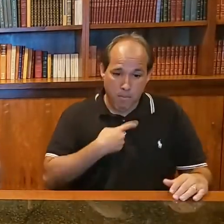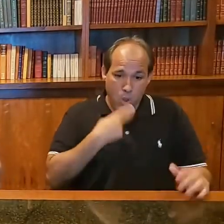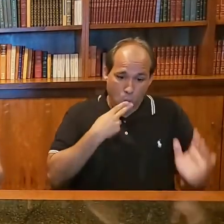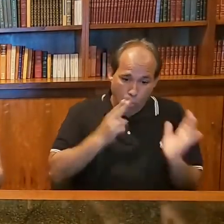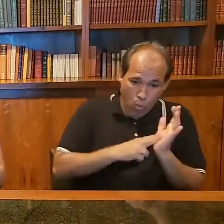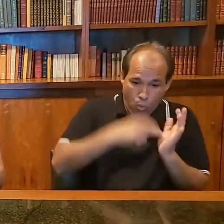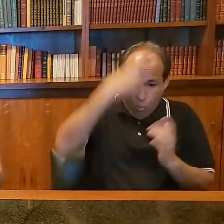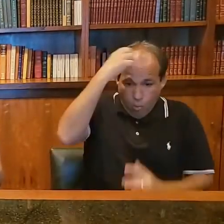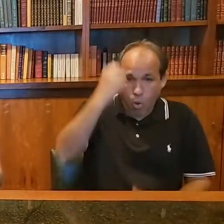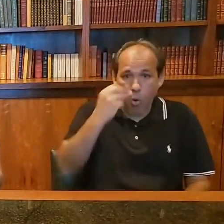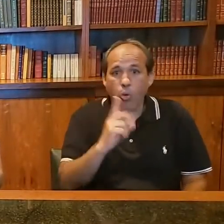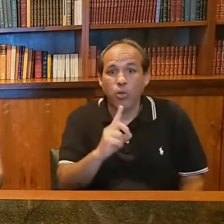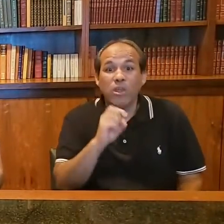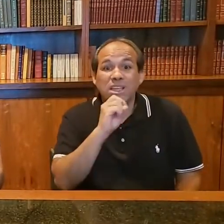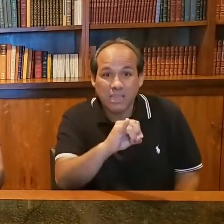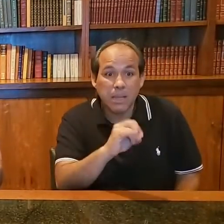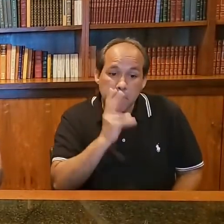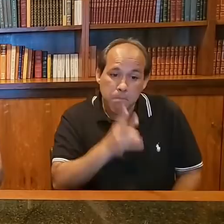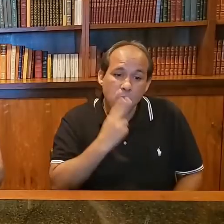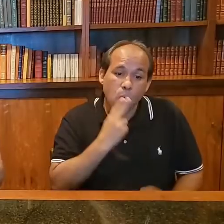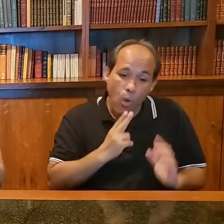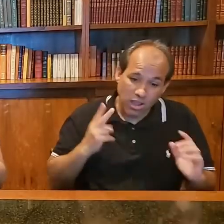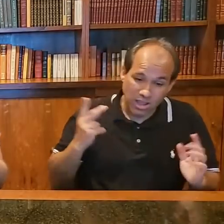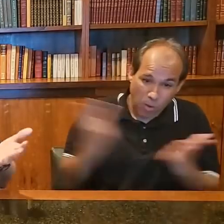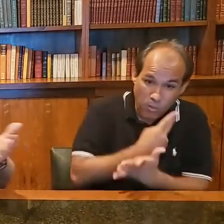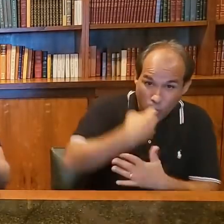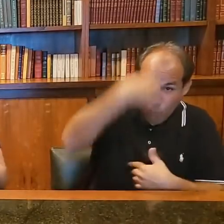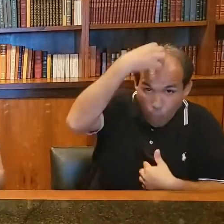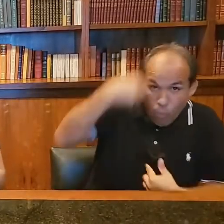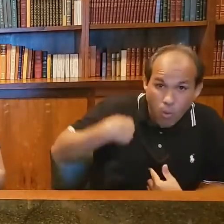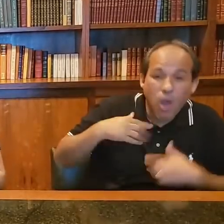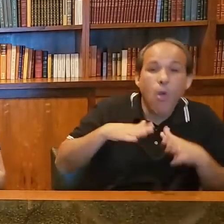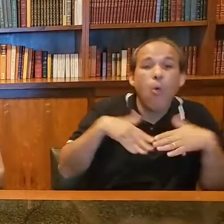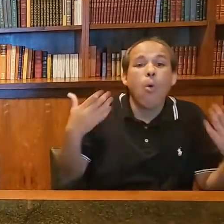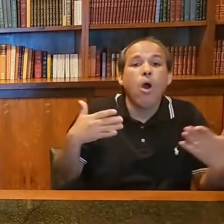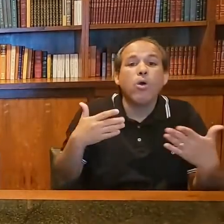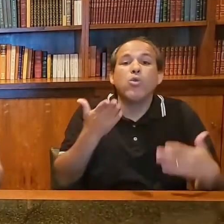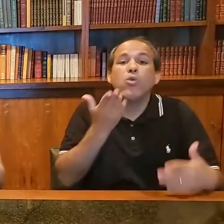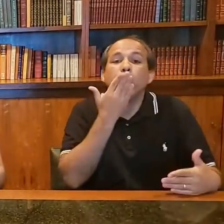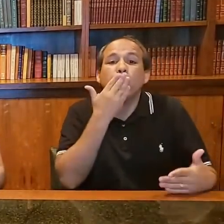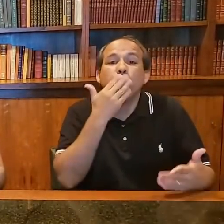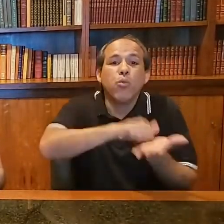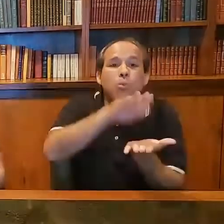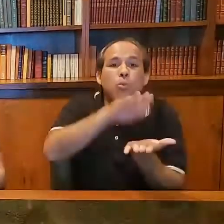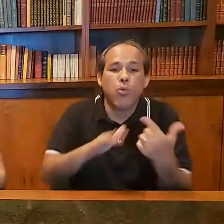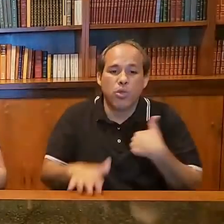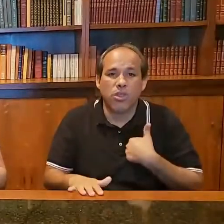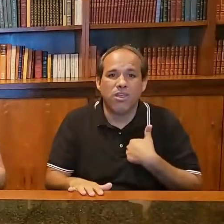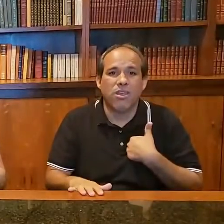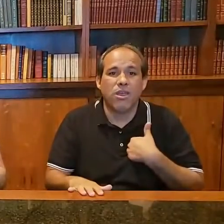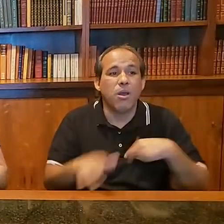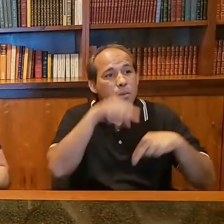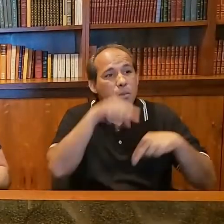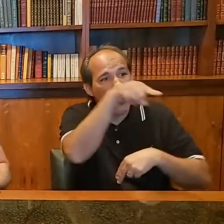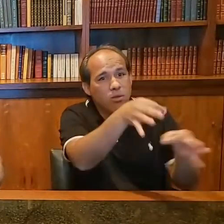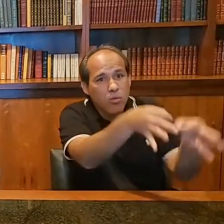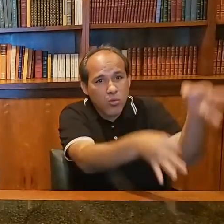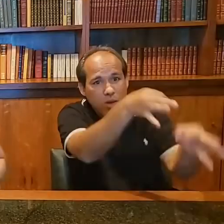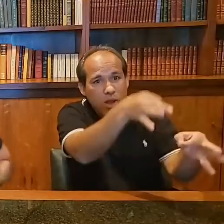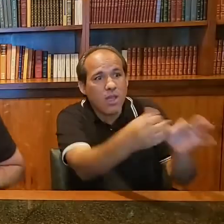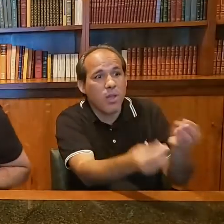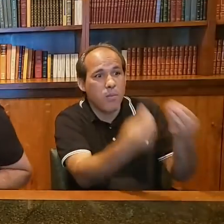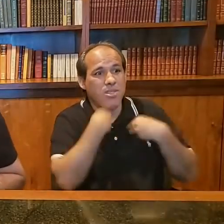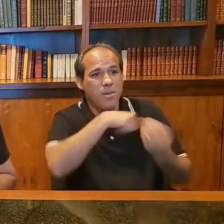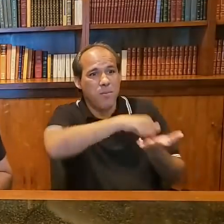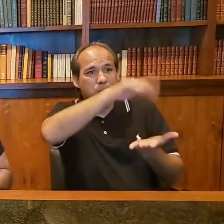E assim mesmo, se fosse culpado, né, qual o tamanho que deveria ser minha pena? E ali eu estava sendo julgado para ser aplicada a minha pena máxima.